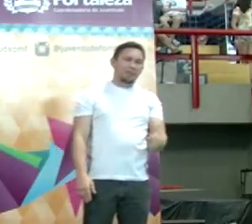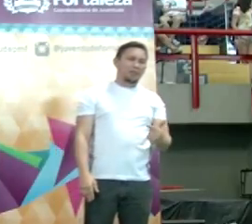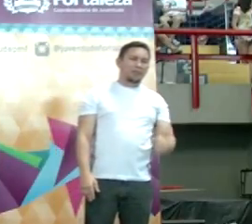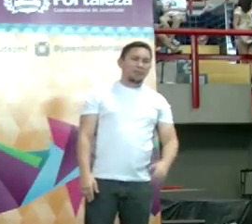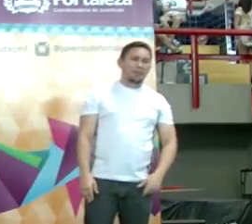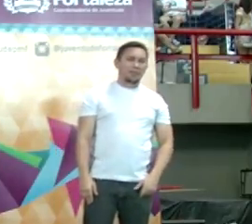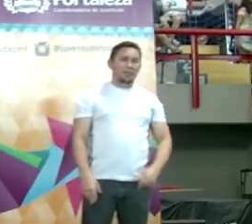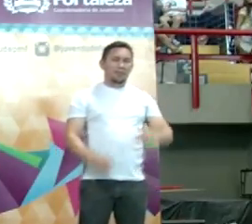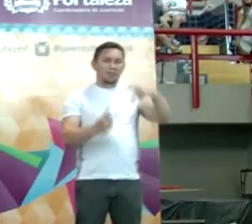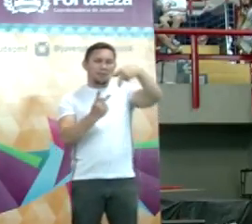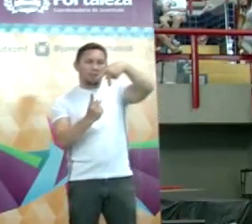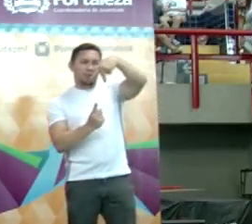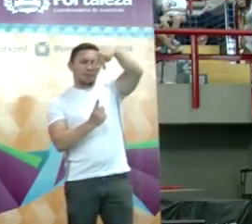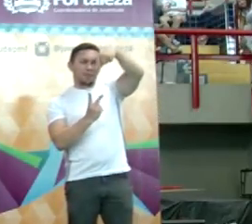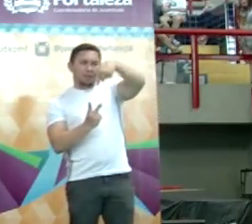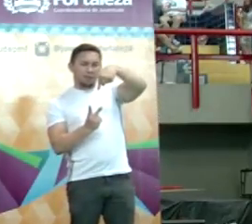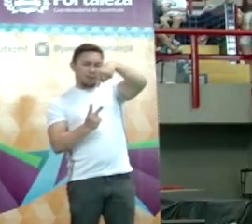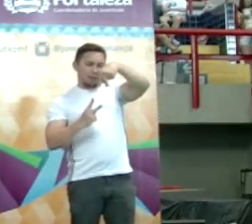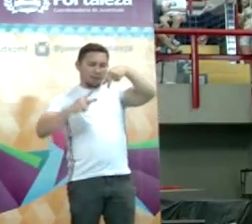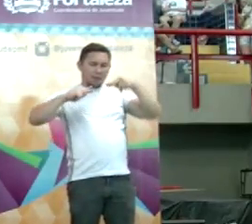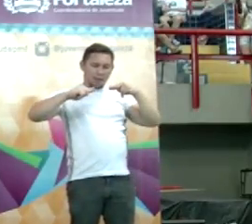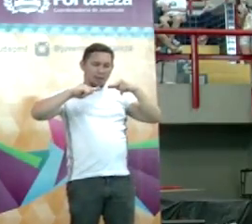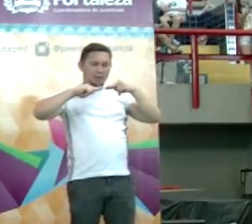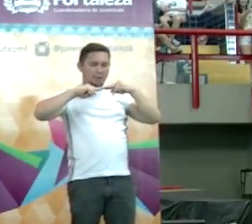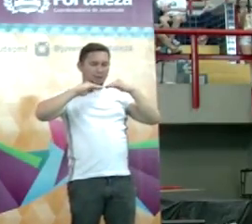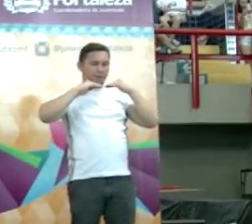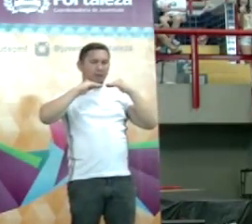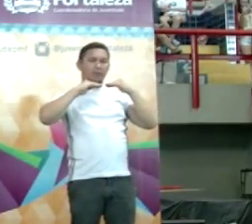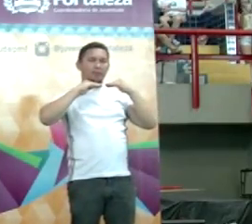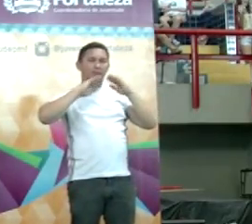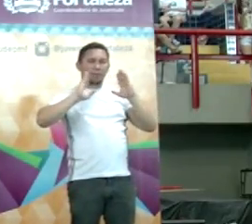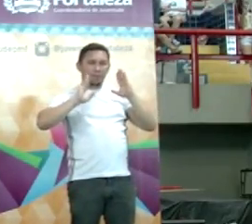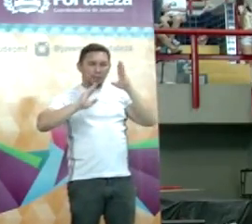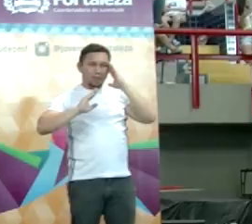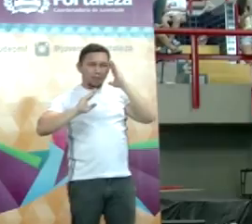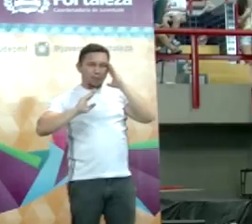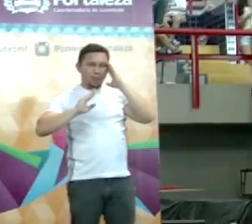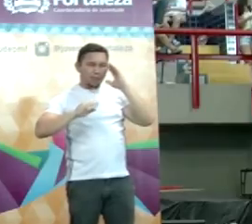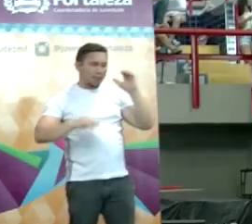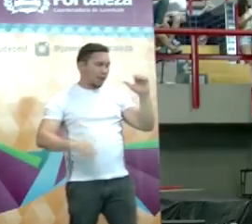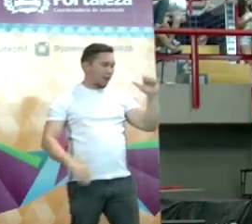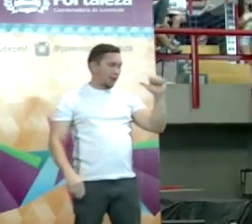não? Eu vou voltar. Lembra que eu disse para vocês que ação e reação